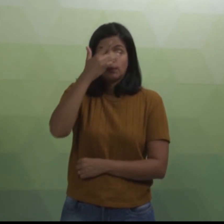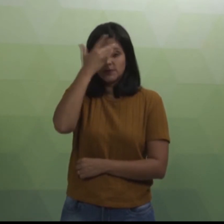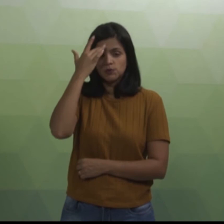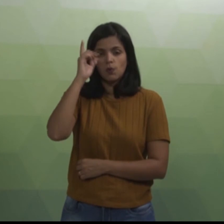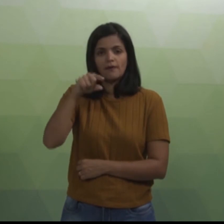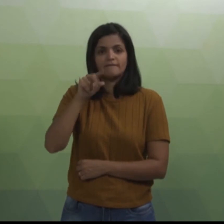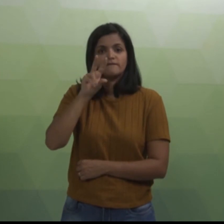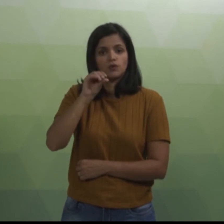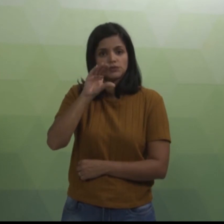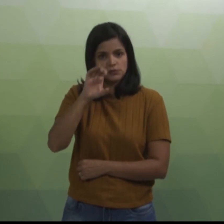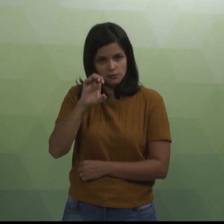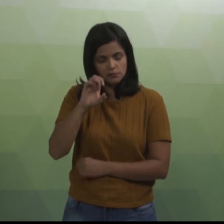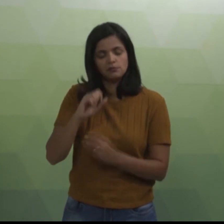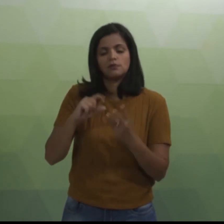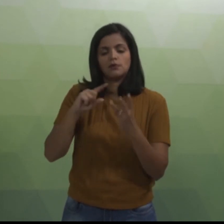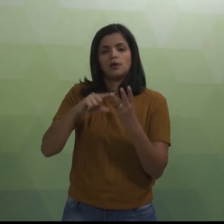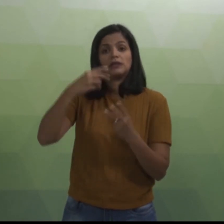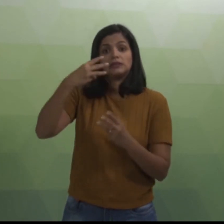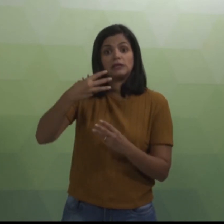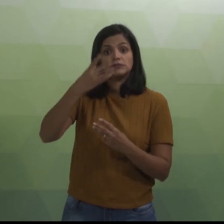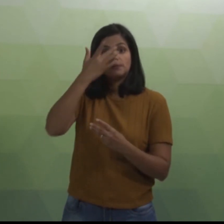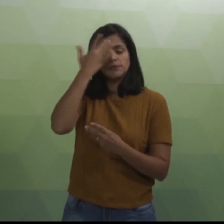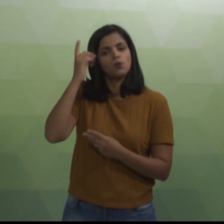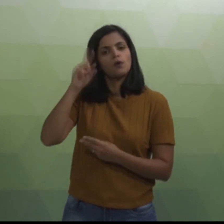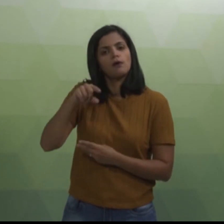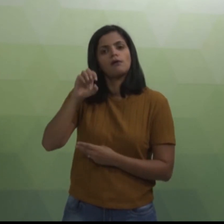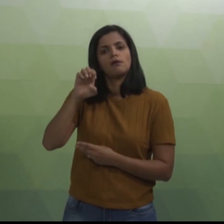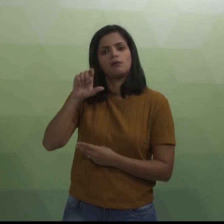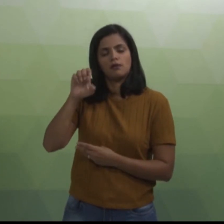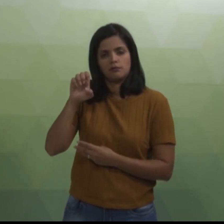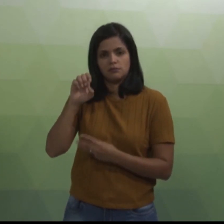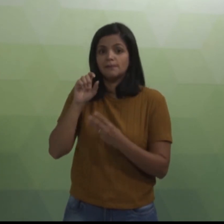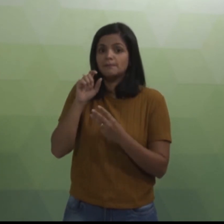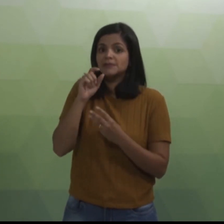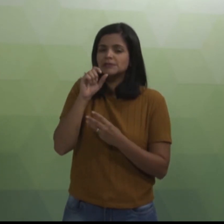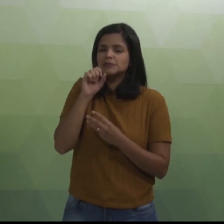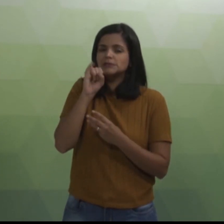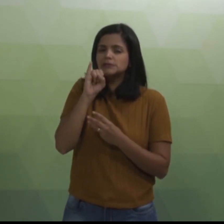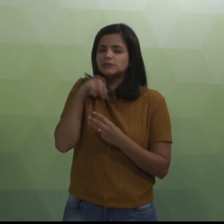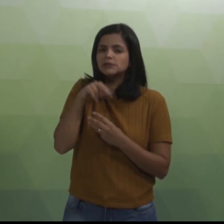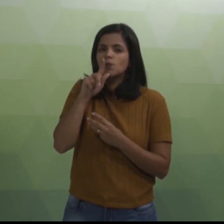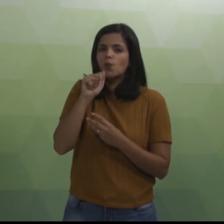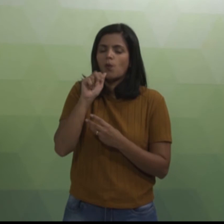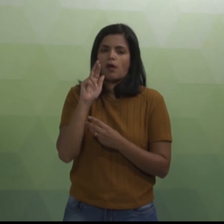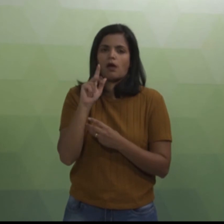eu. A segunda, você. A terceira pessoa, ele.